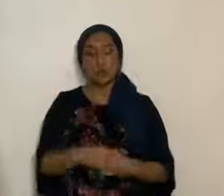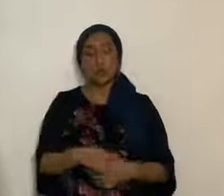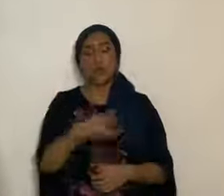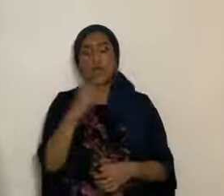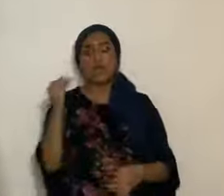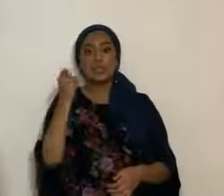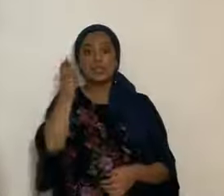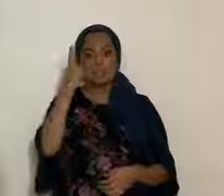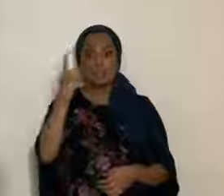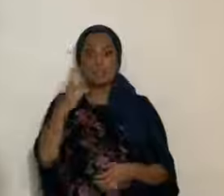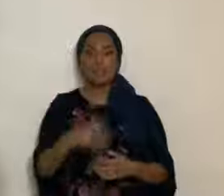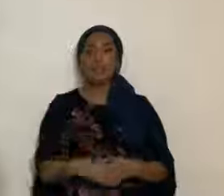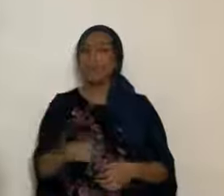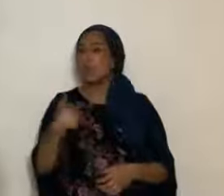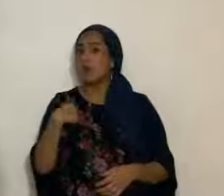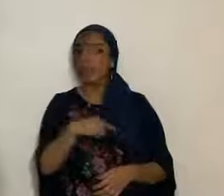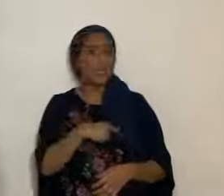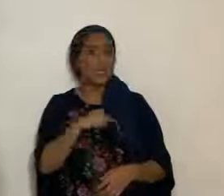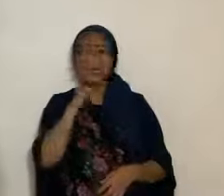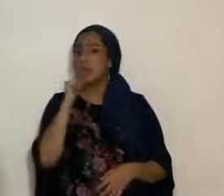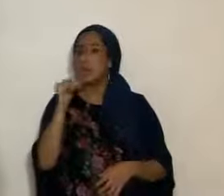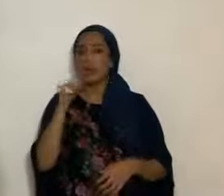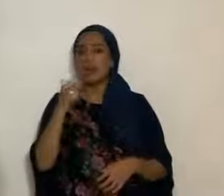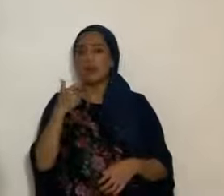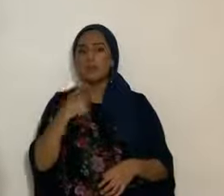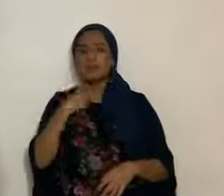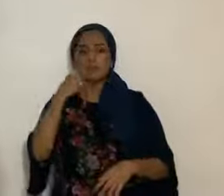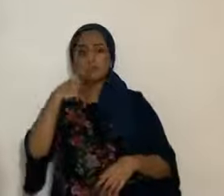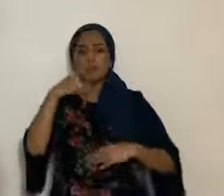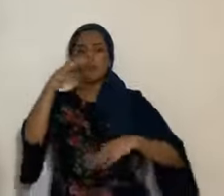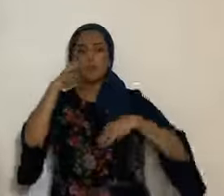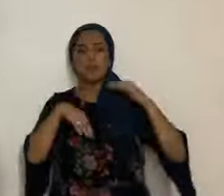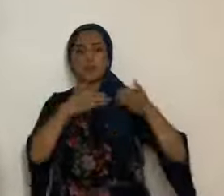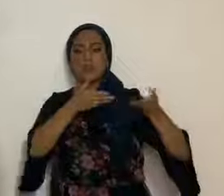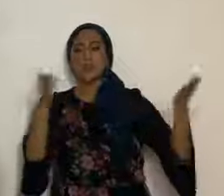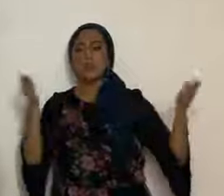entender. Nosotros no somos mejor que los que están allá afuera todavía,